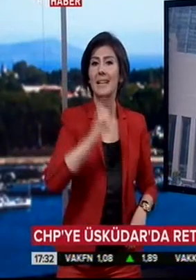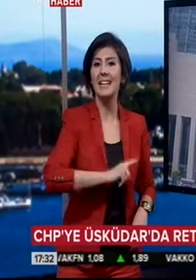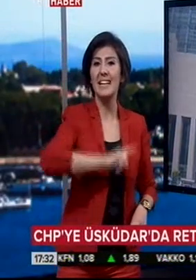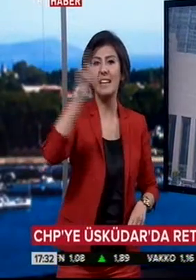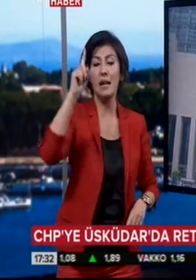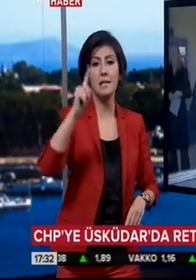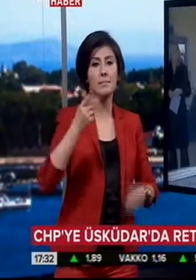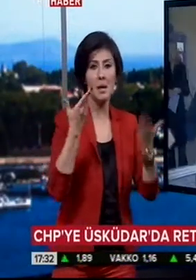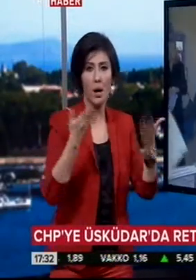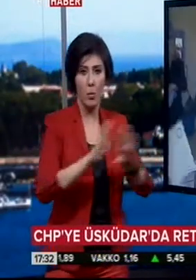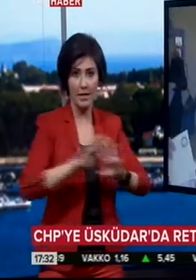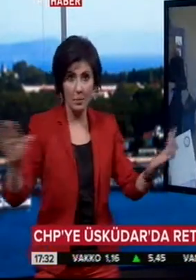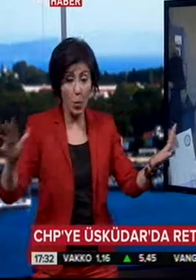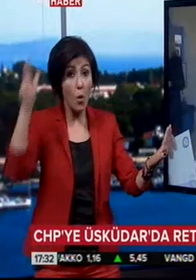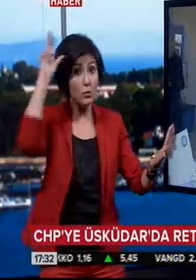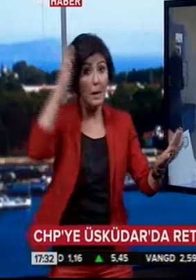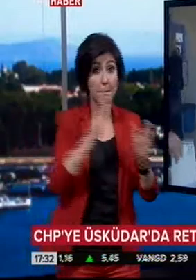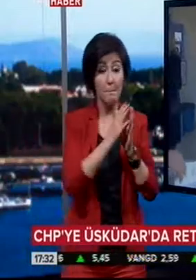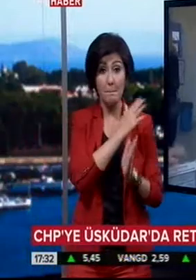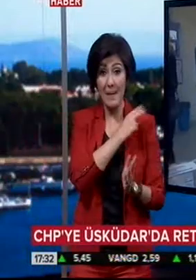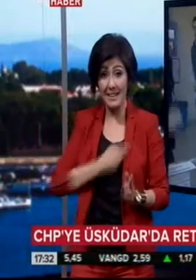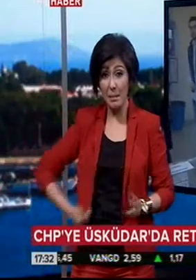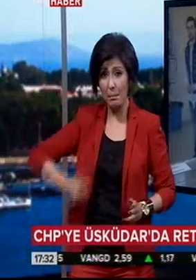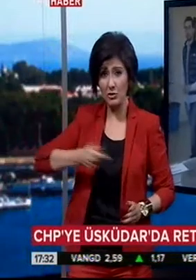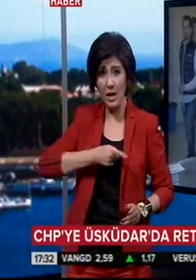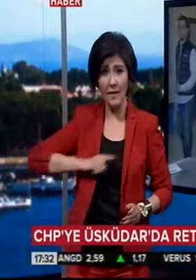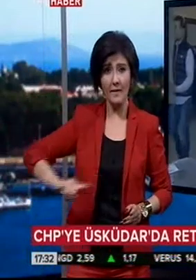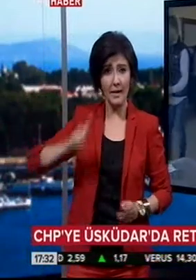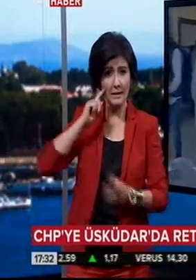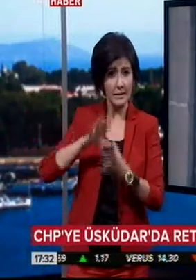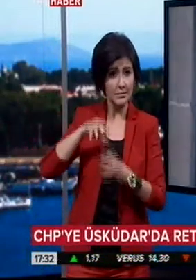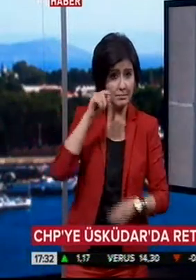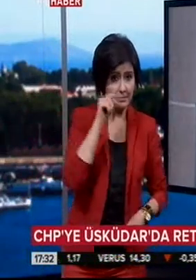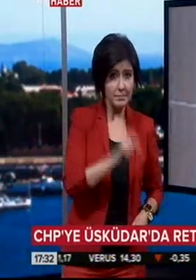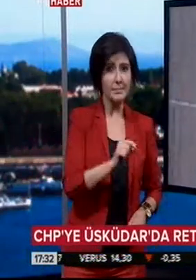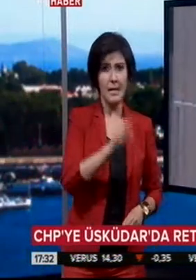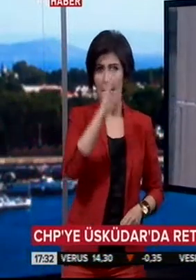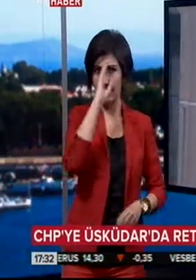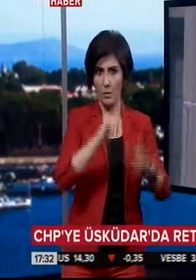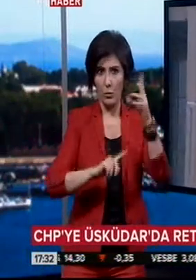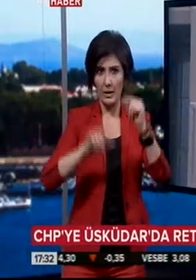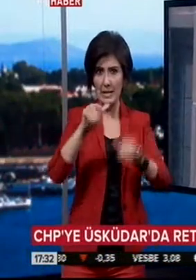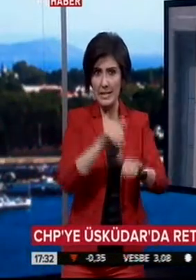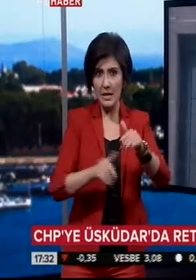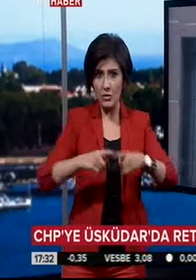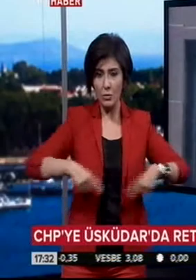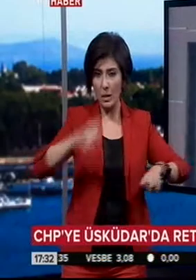yaptığı itirazı reddedilince Üsküdar Belediye Başkan adayı İhsan Özkes İstanbul İl Seçim